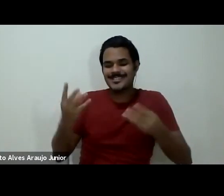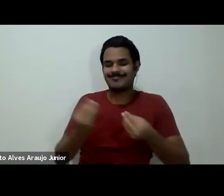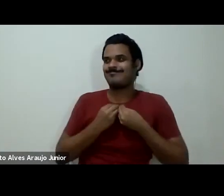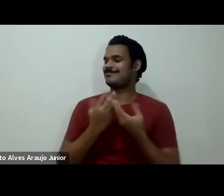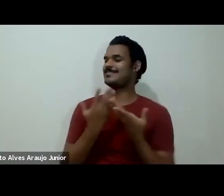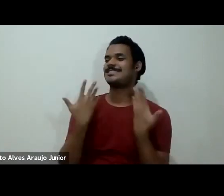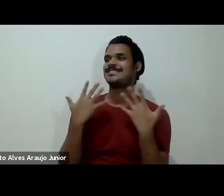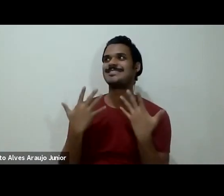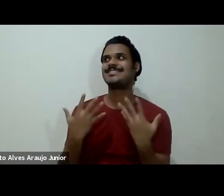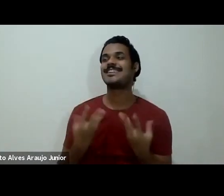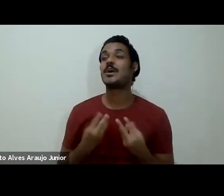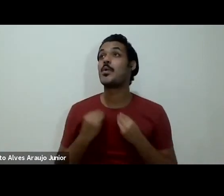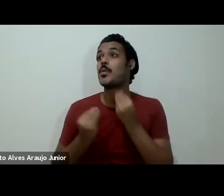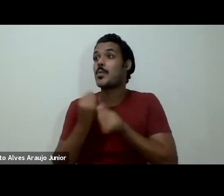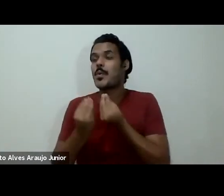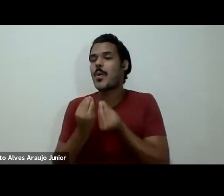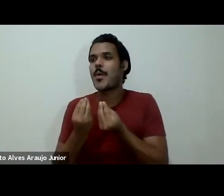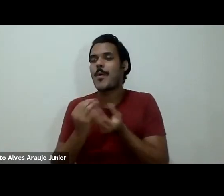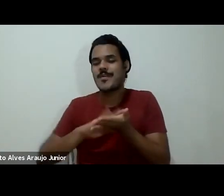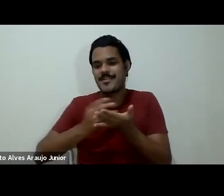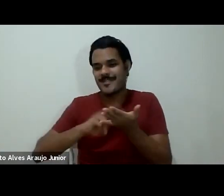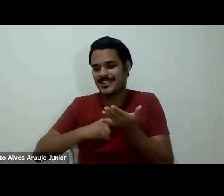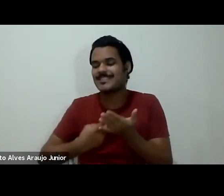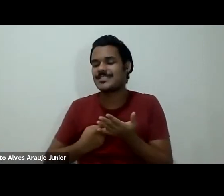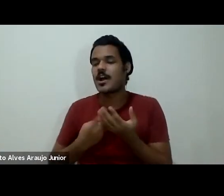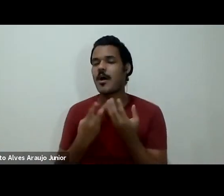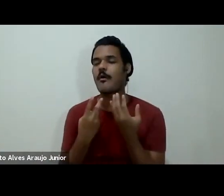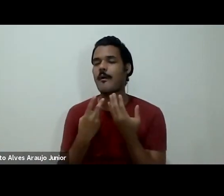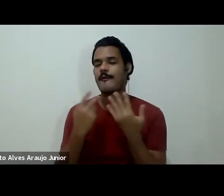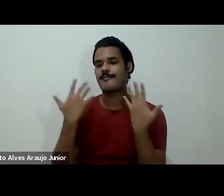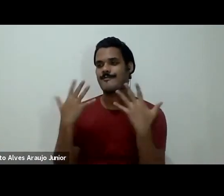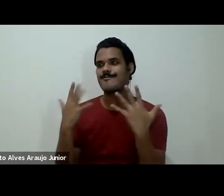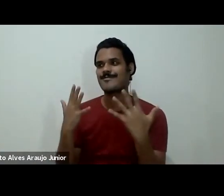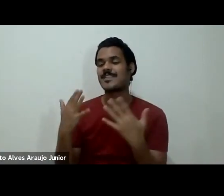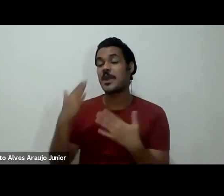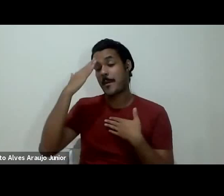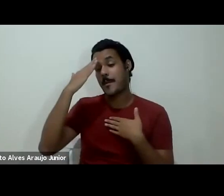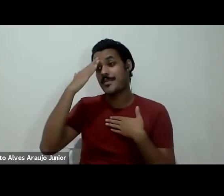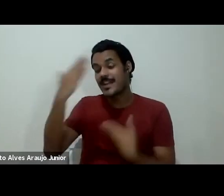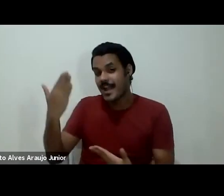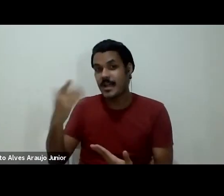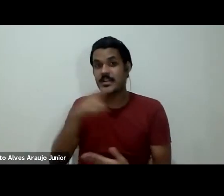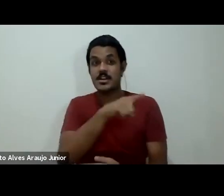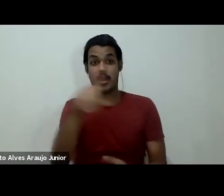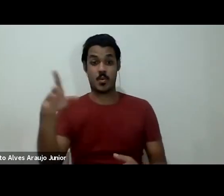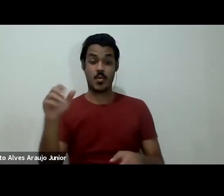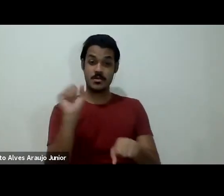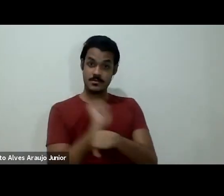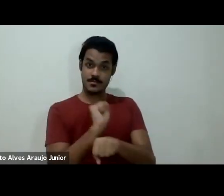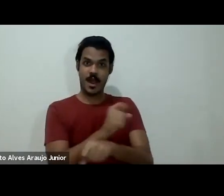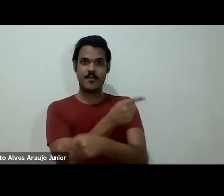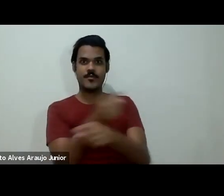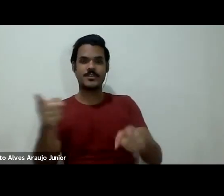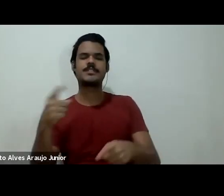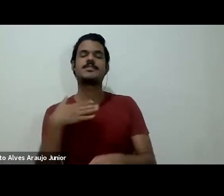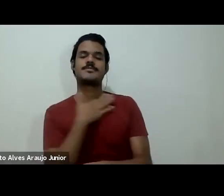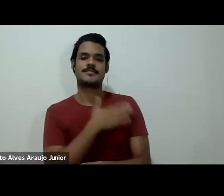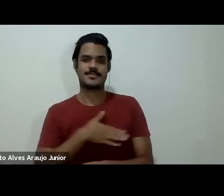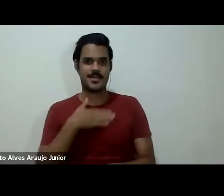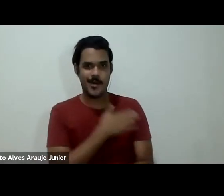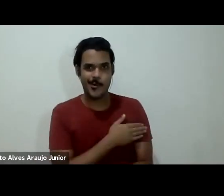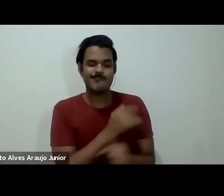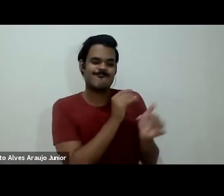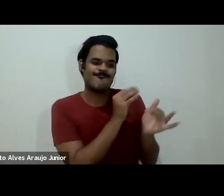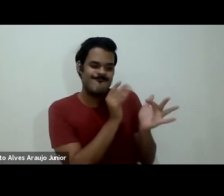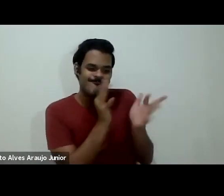para fazer a interpretação do filme Oriki. Eu espero muito que vocês gostem. Foi uma produção com muito